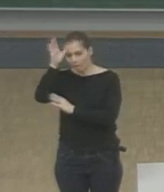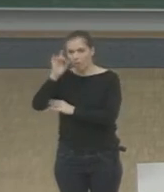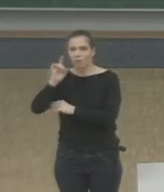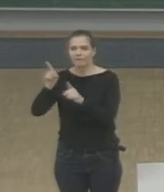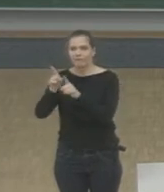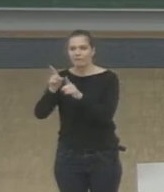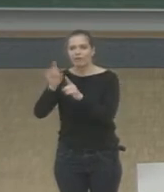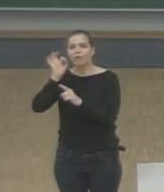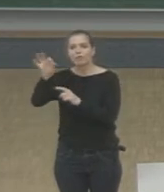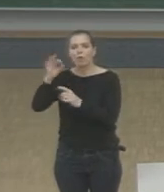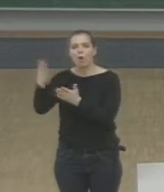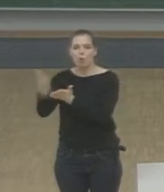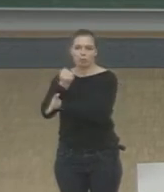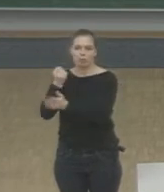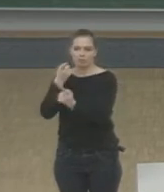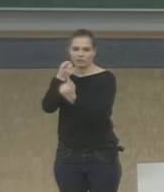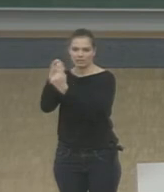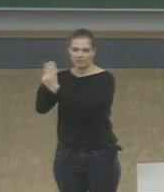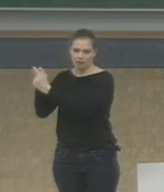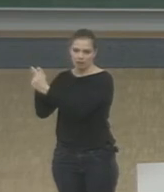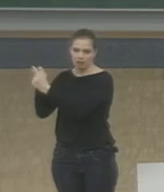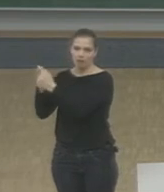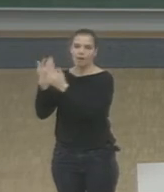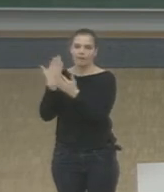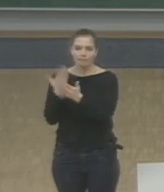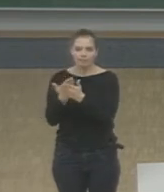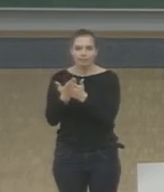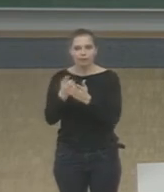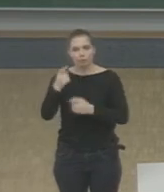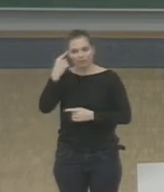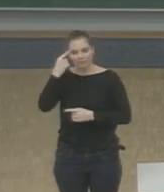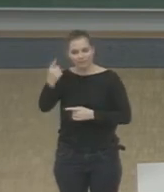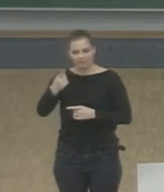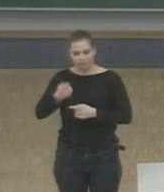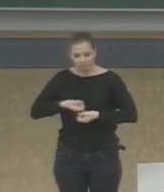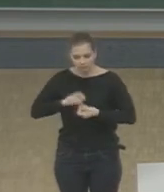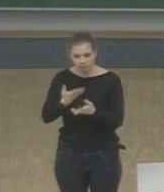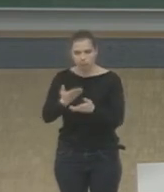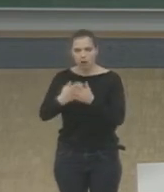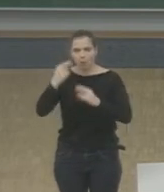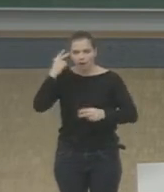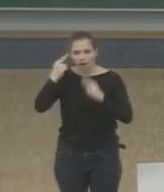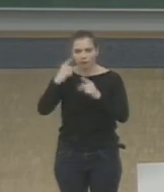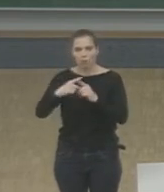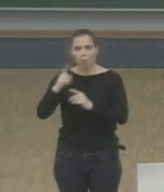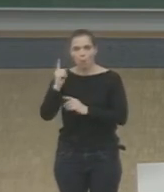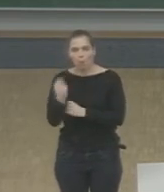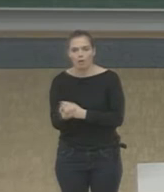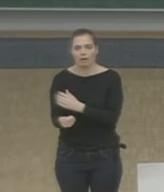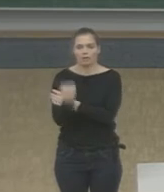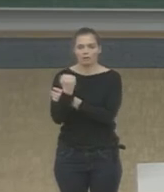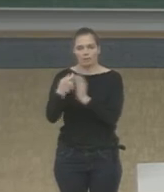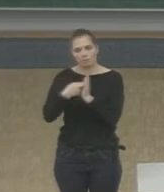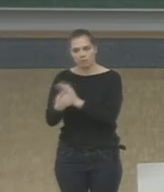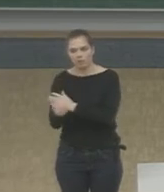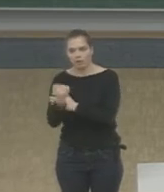meist ökonomischen Zwecken andererseits, vermittels Erwerbs von Wissen, Reflexion, Orientierung und Urteilskraft oder